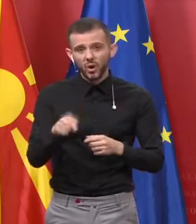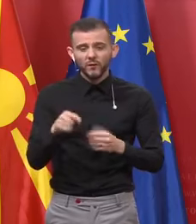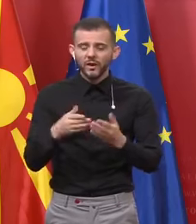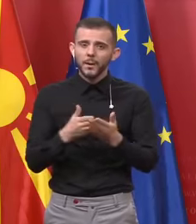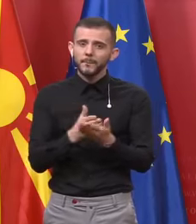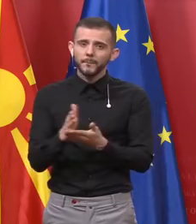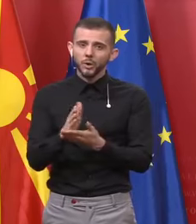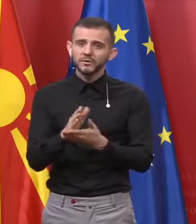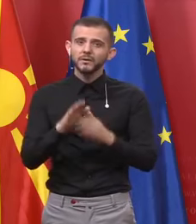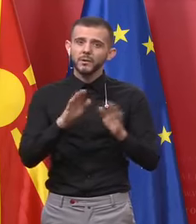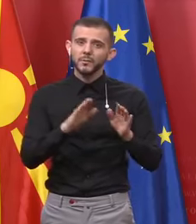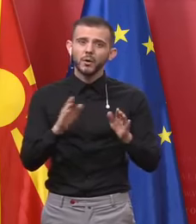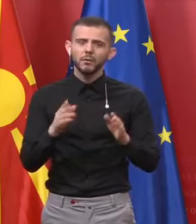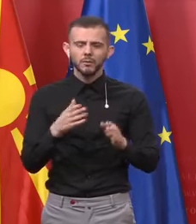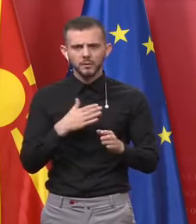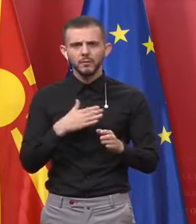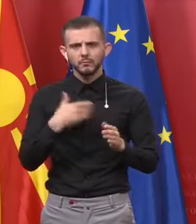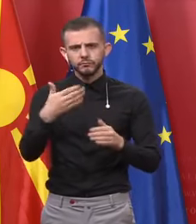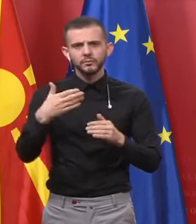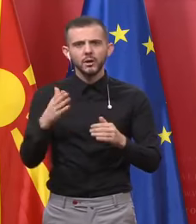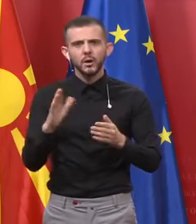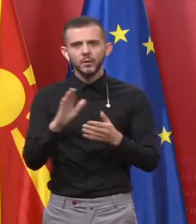многу, многу побрзо.